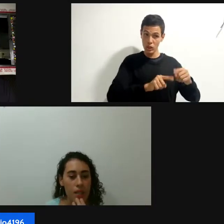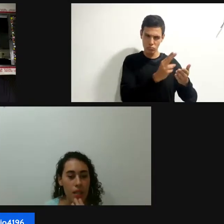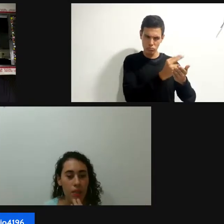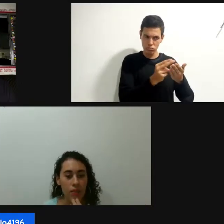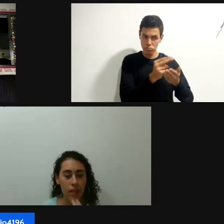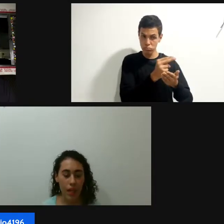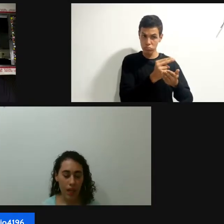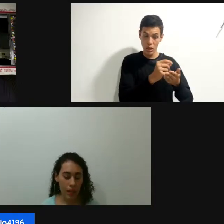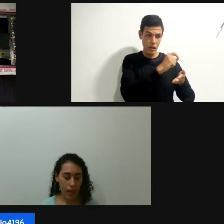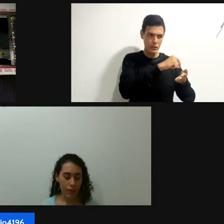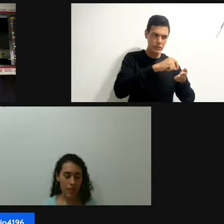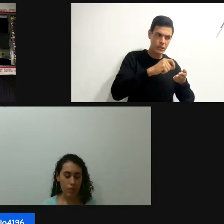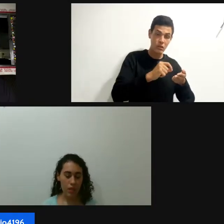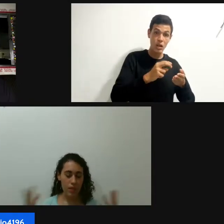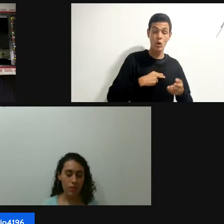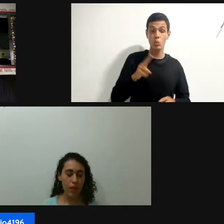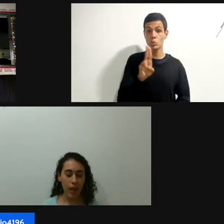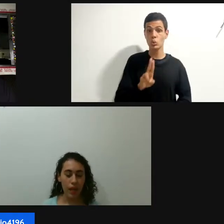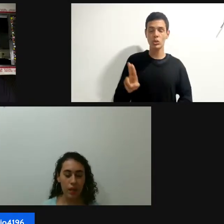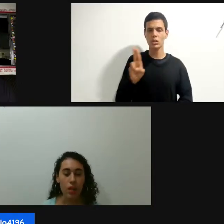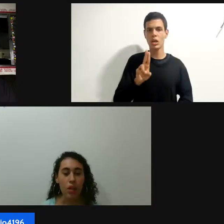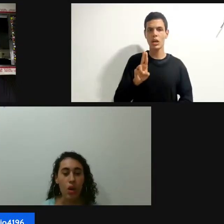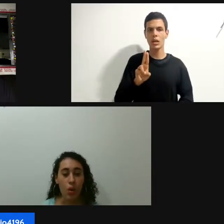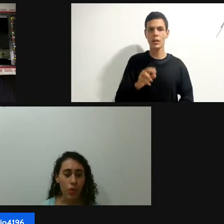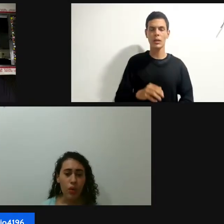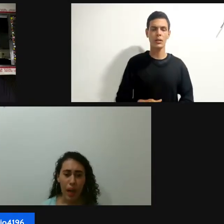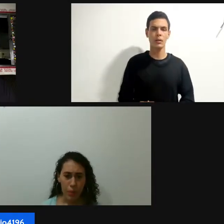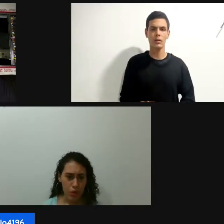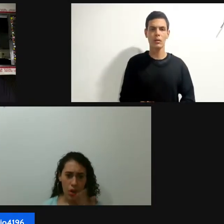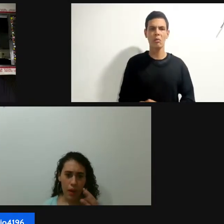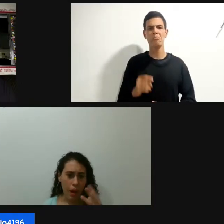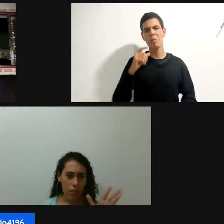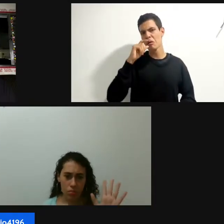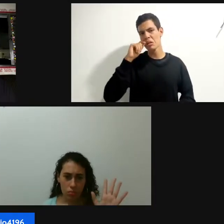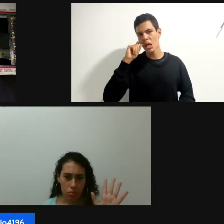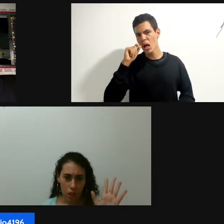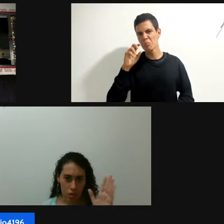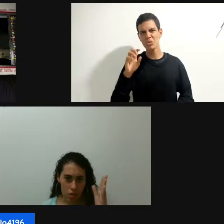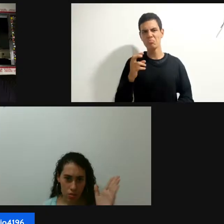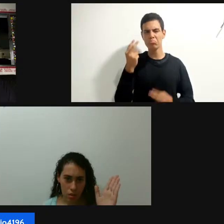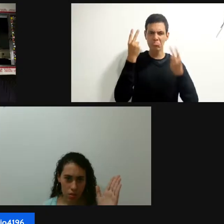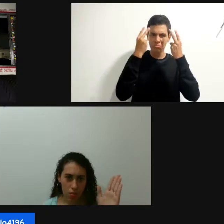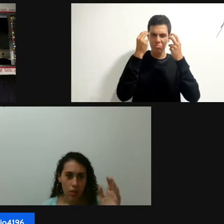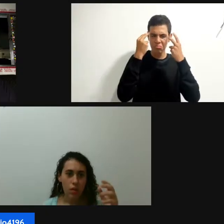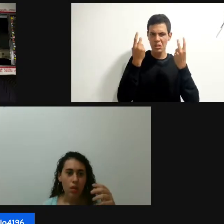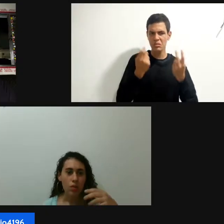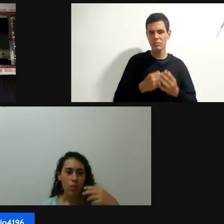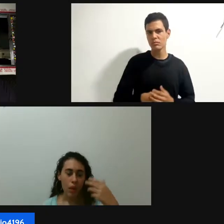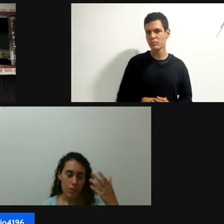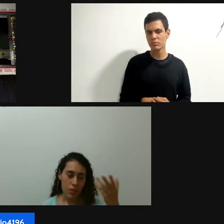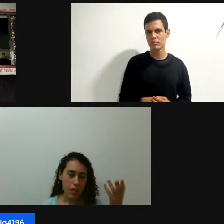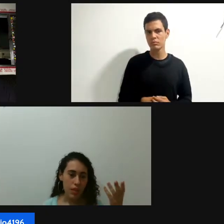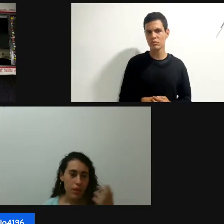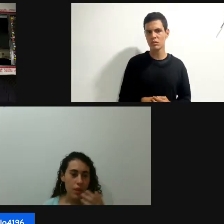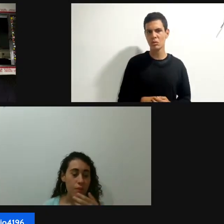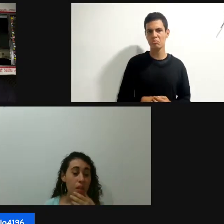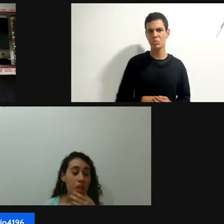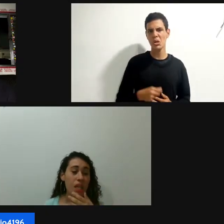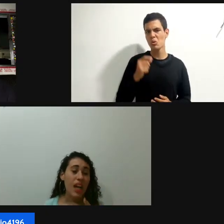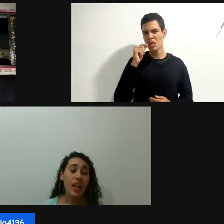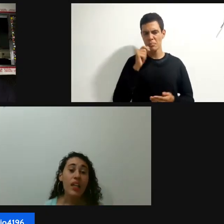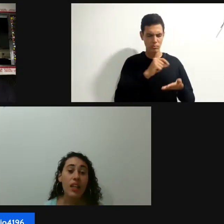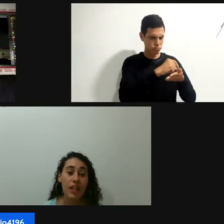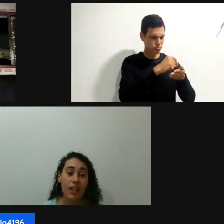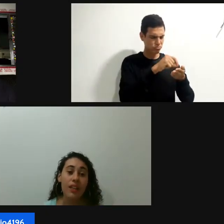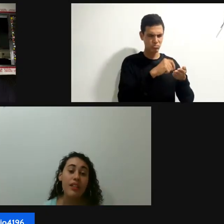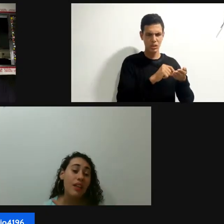para escrever, fazer o desenho da Ágata, foi o lápis normal que a gente usa, o lápis de escrever, e